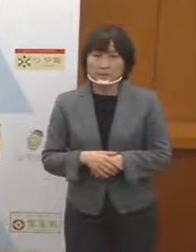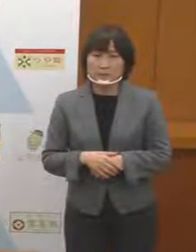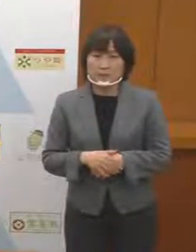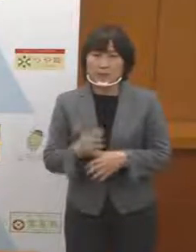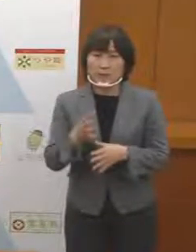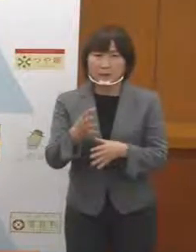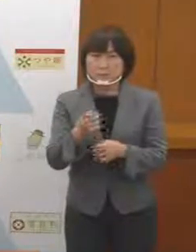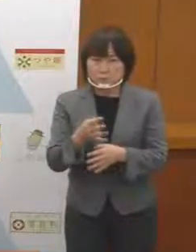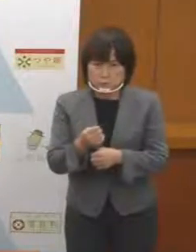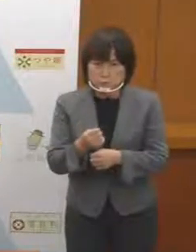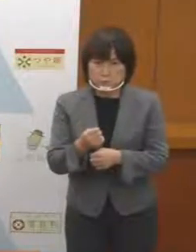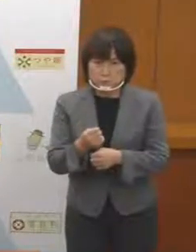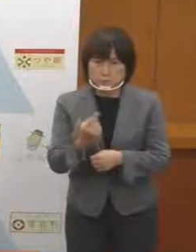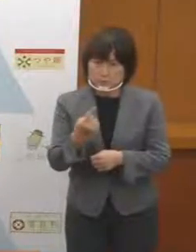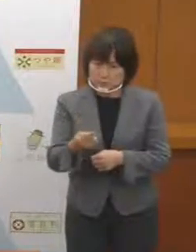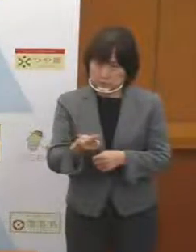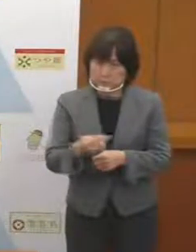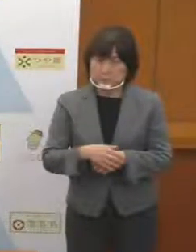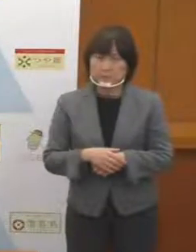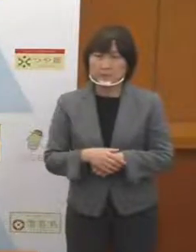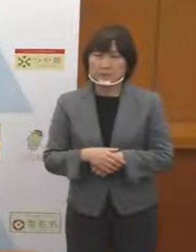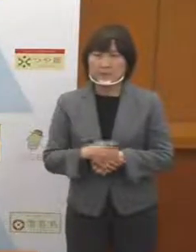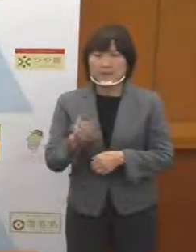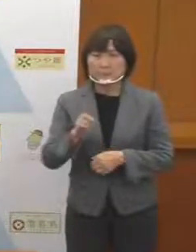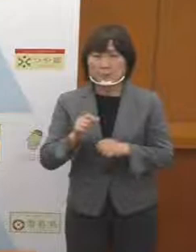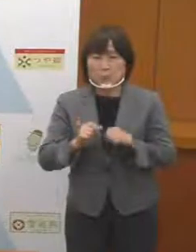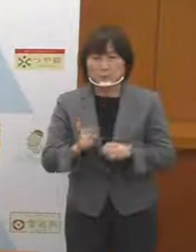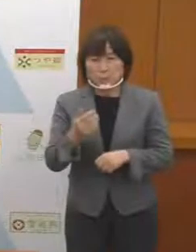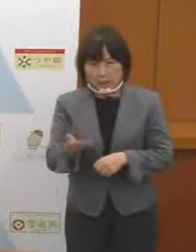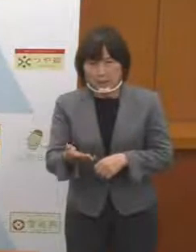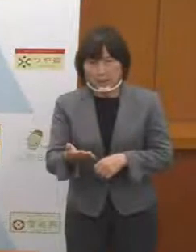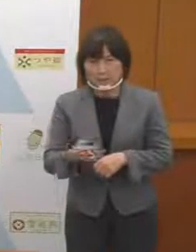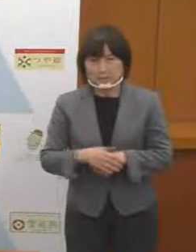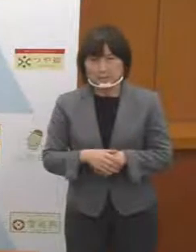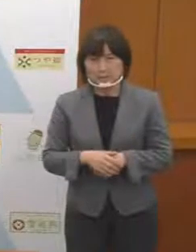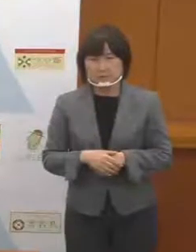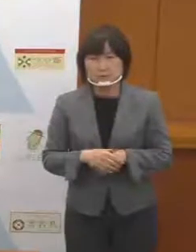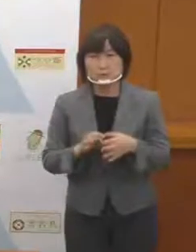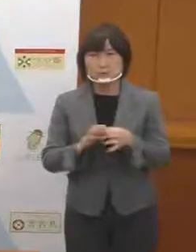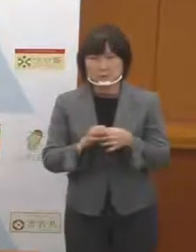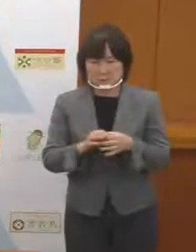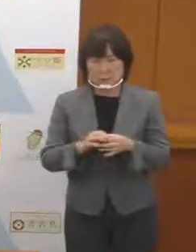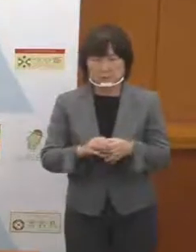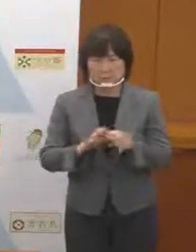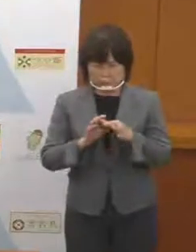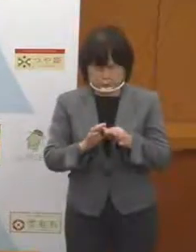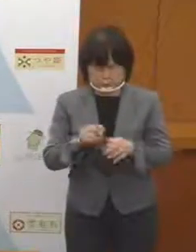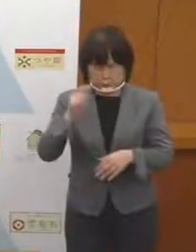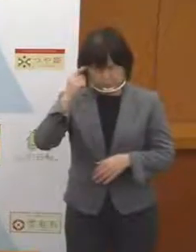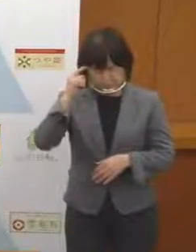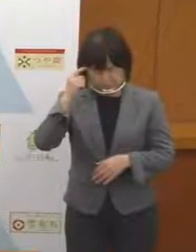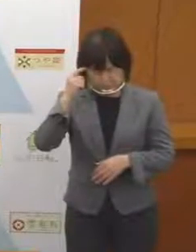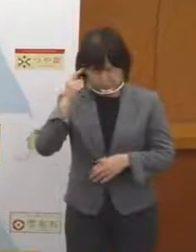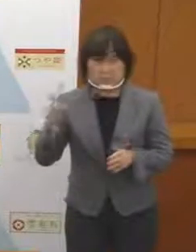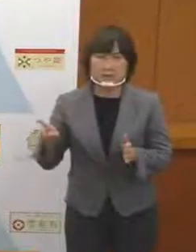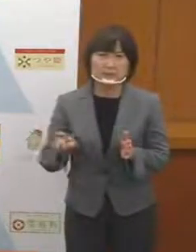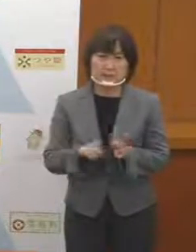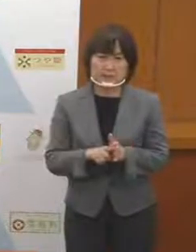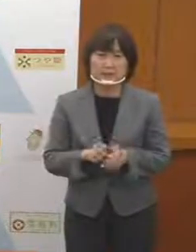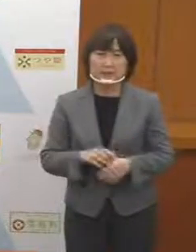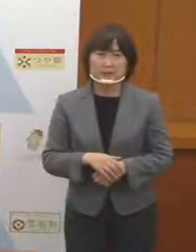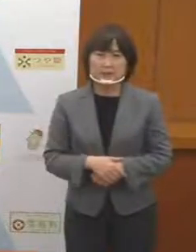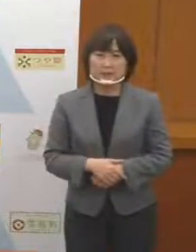あの5何をするかというようなことは野宿量を重ねてきまし